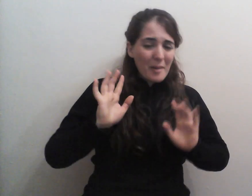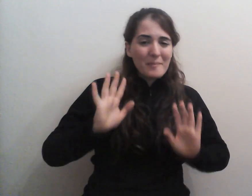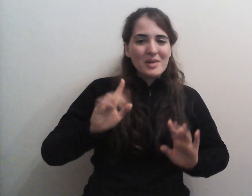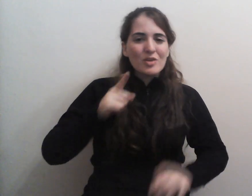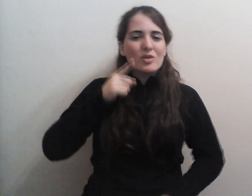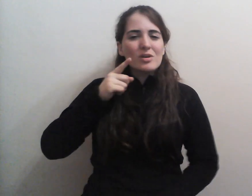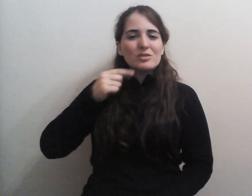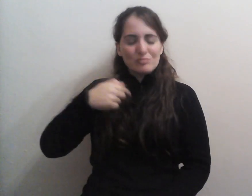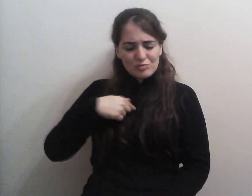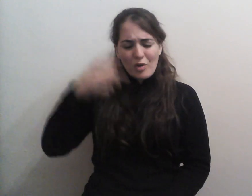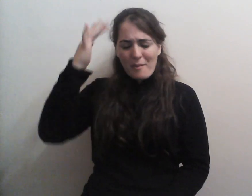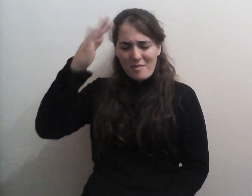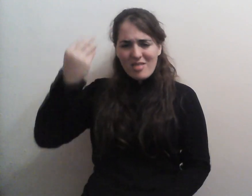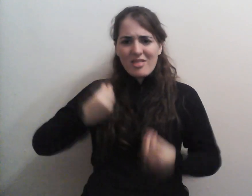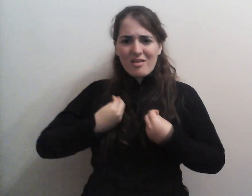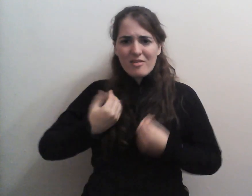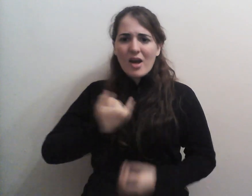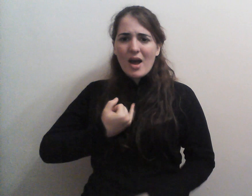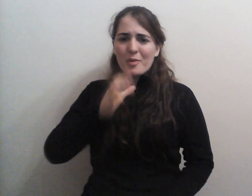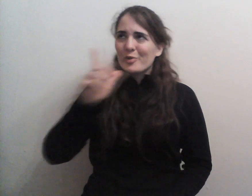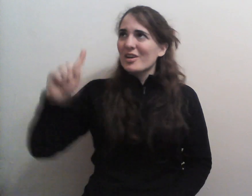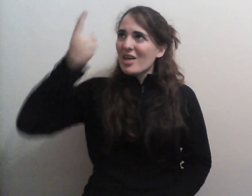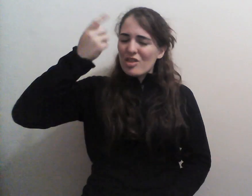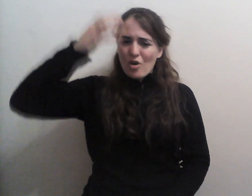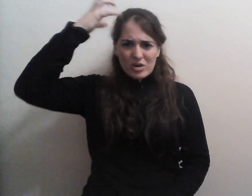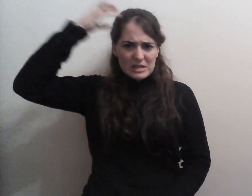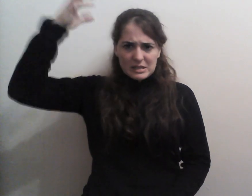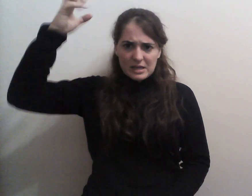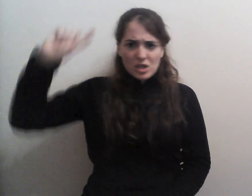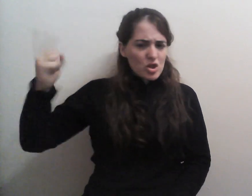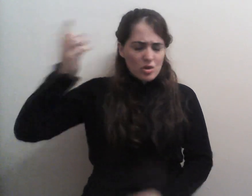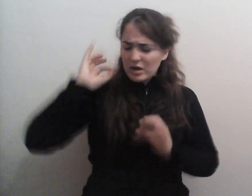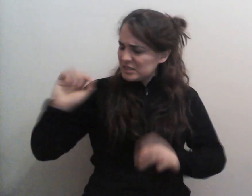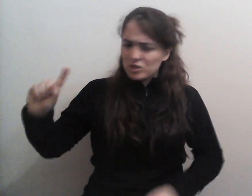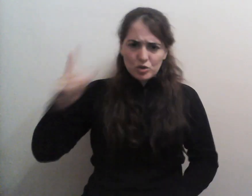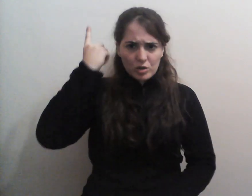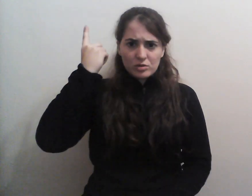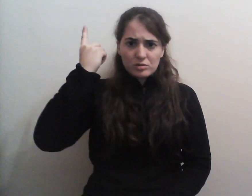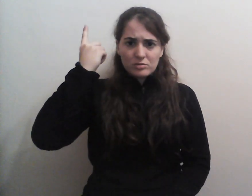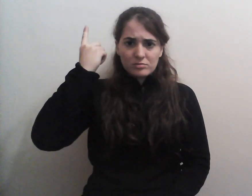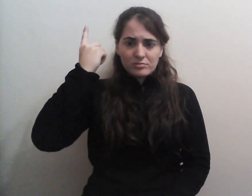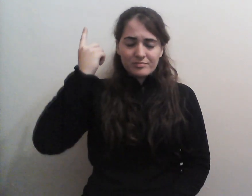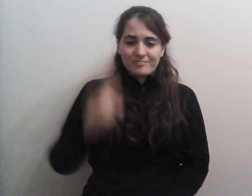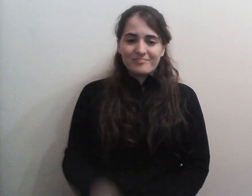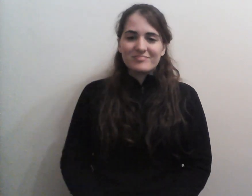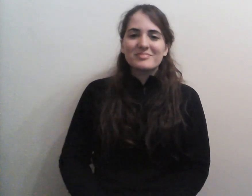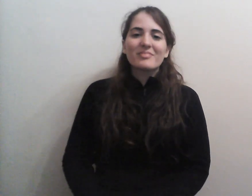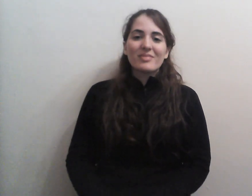Así que, hermano, hermana, si tienes esperanza viva, pues agradezcamos al Señor por esta esperanza que disfrutamos, por